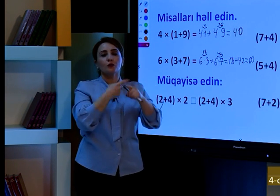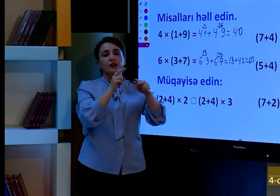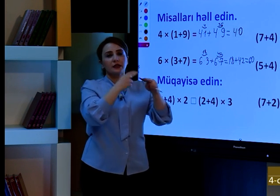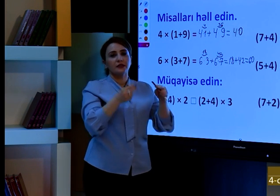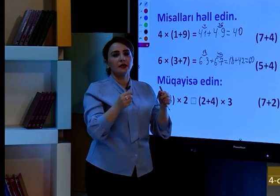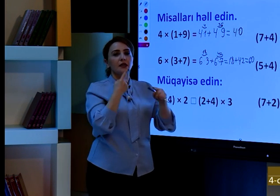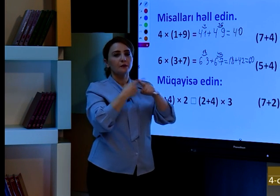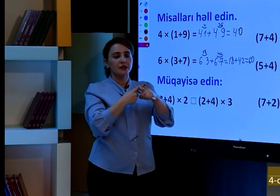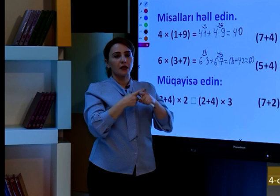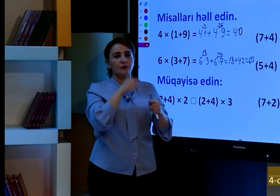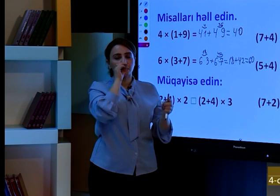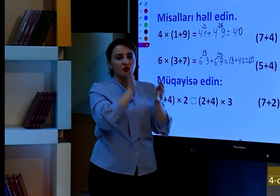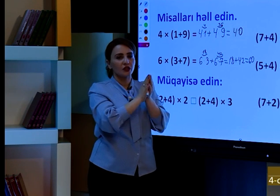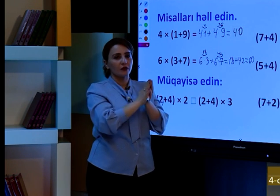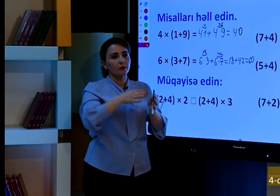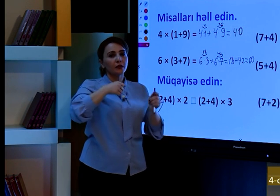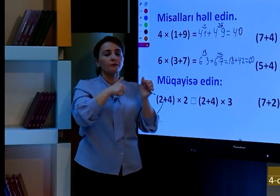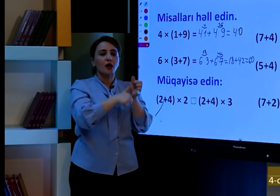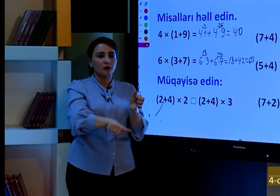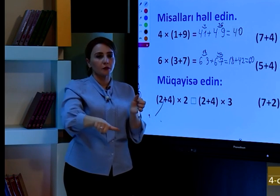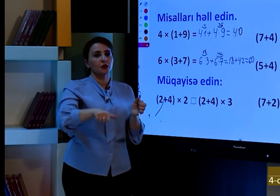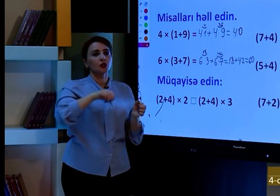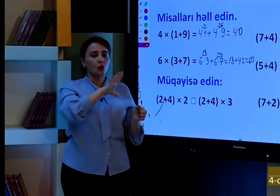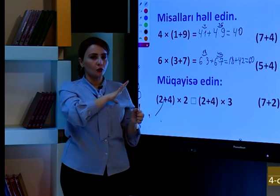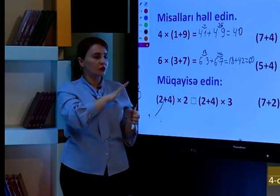Burada isə misalımızın cavabı 60 olacaq.